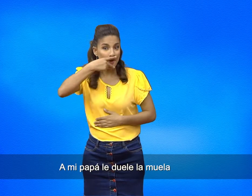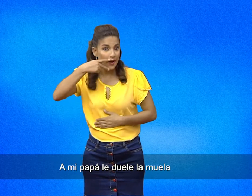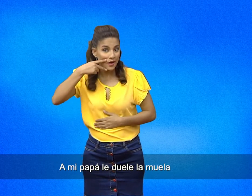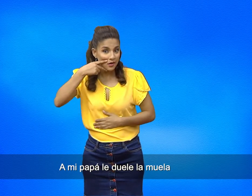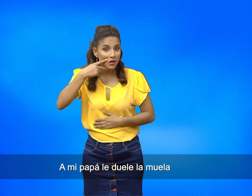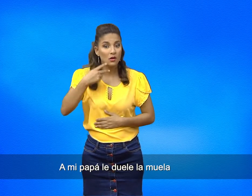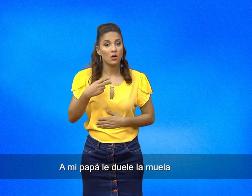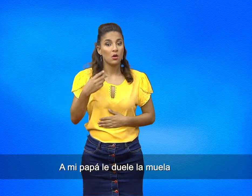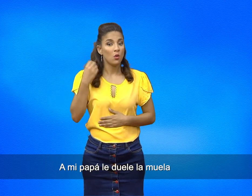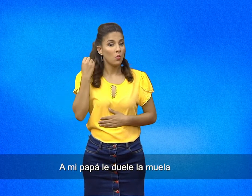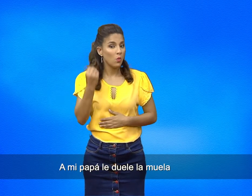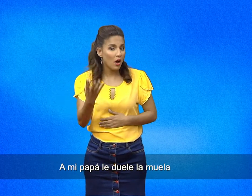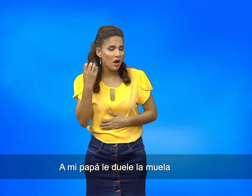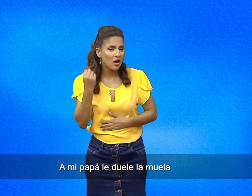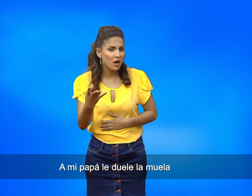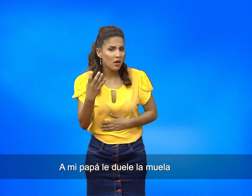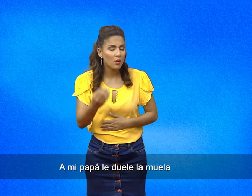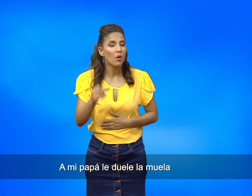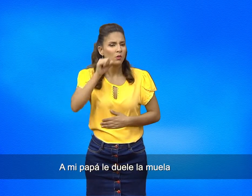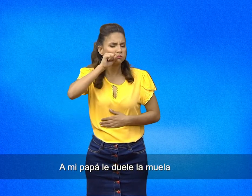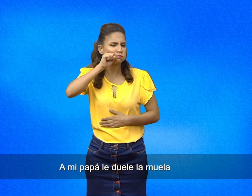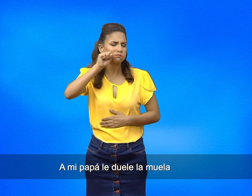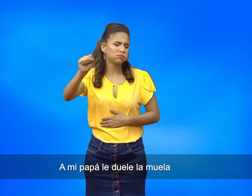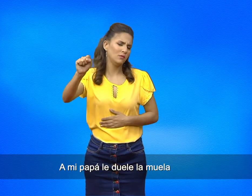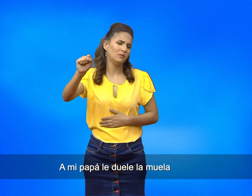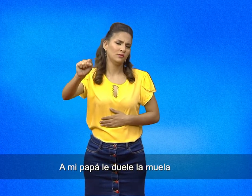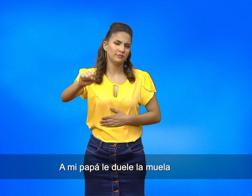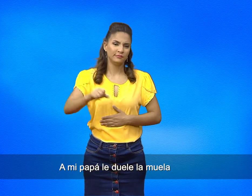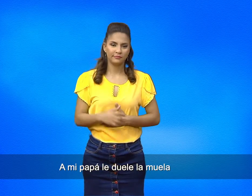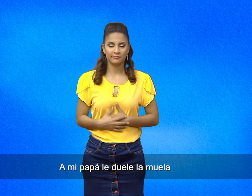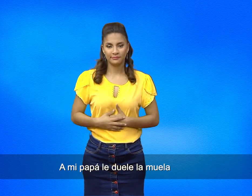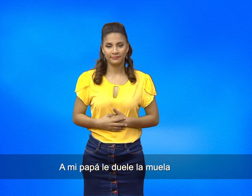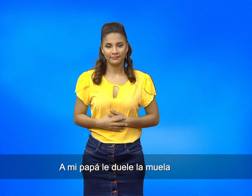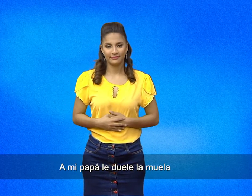a mi papá le duele la muela